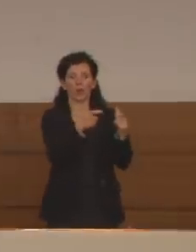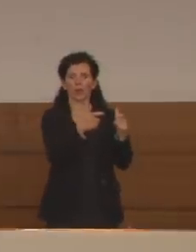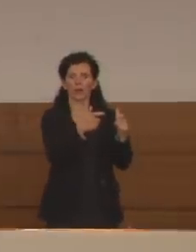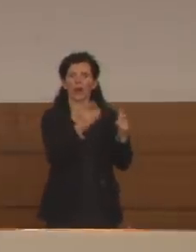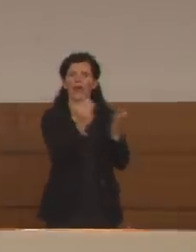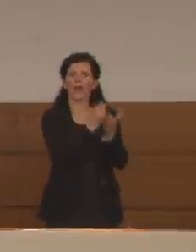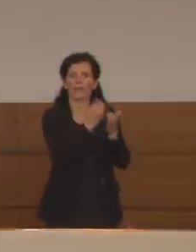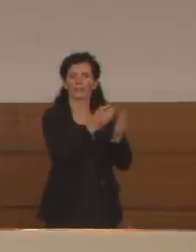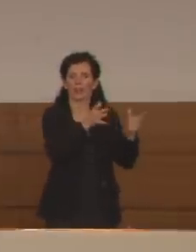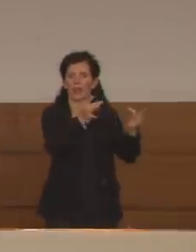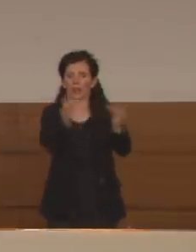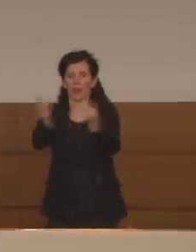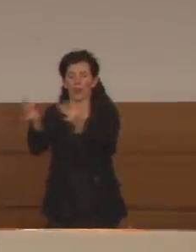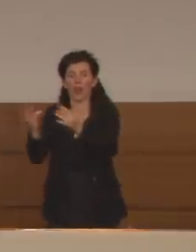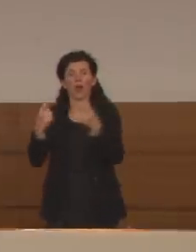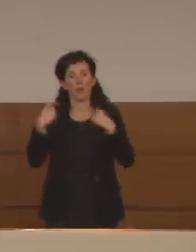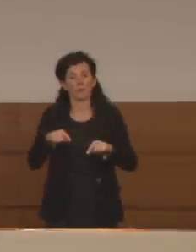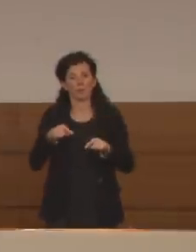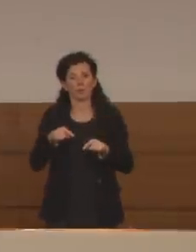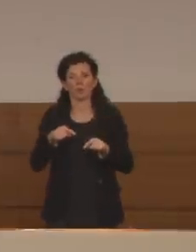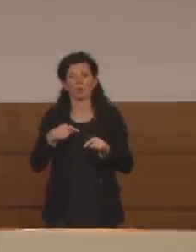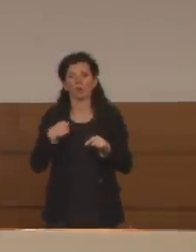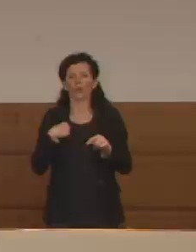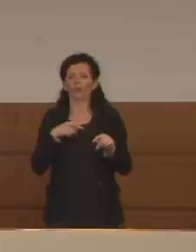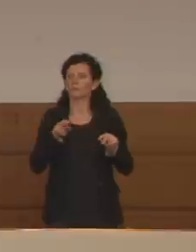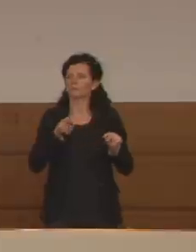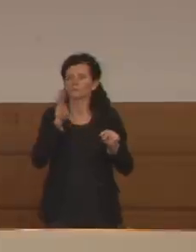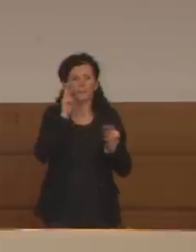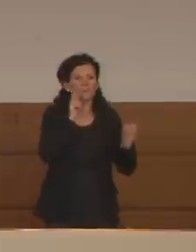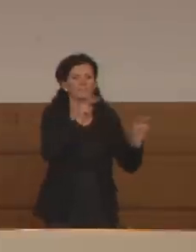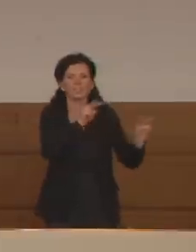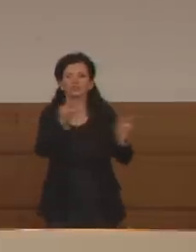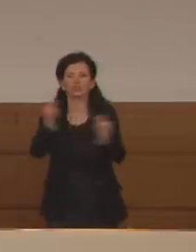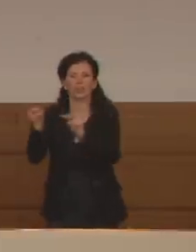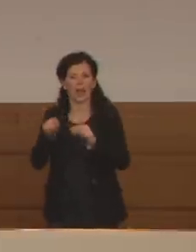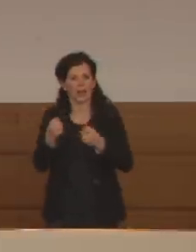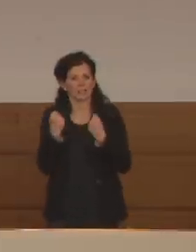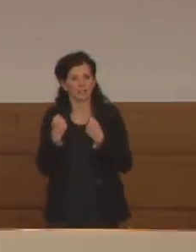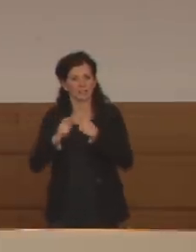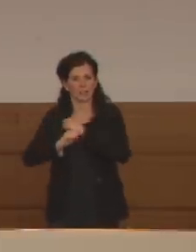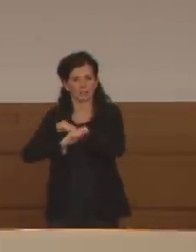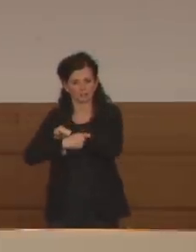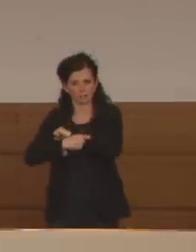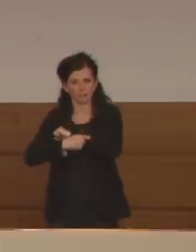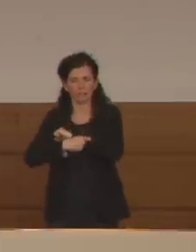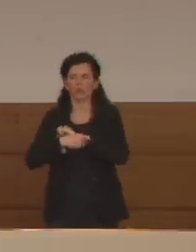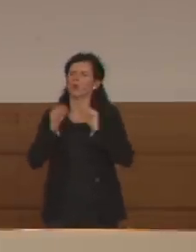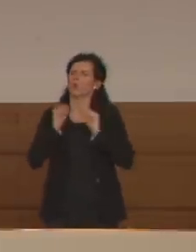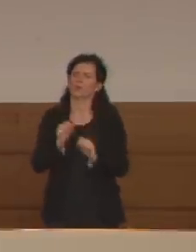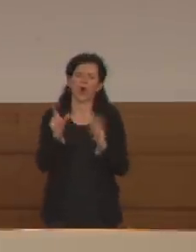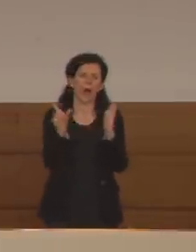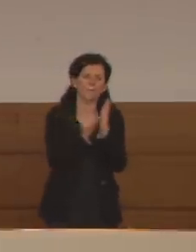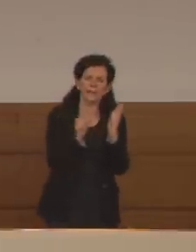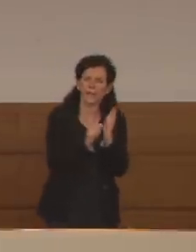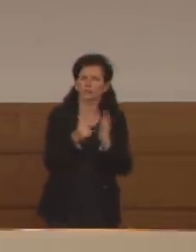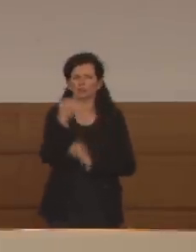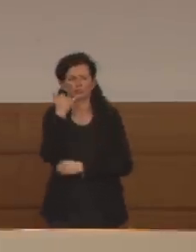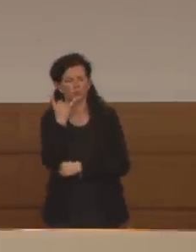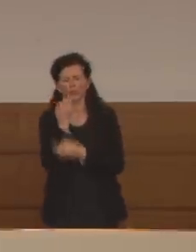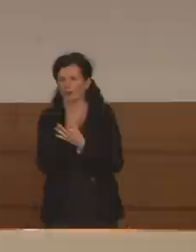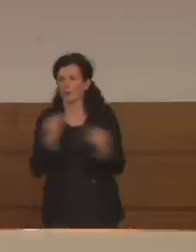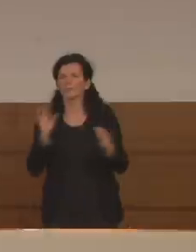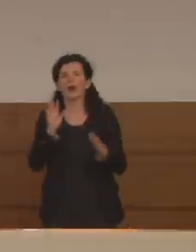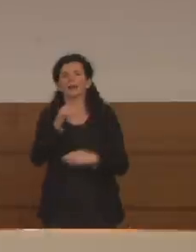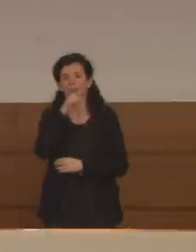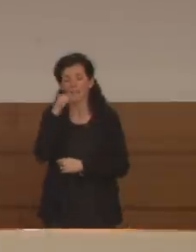apposta diciamo dobbiamo rafforzare il territorio vigilanza del territorio che siano up vanno benissimo e ci vogliono gli uomini gli